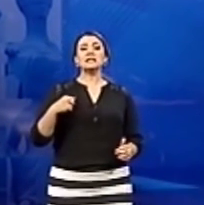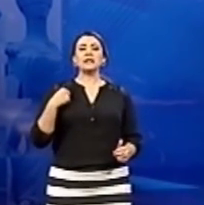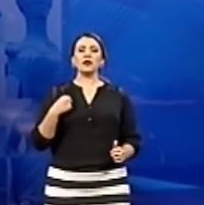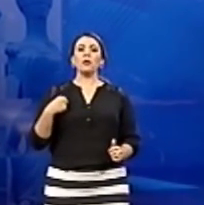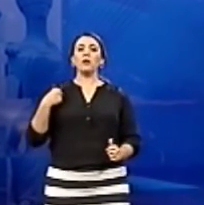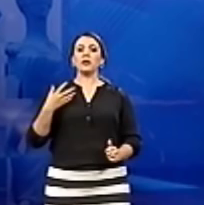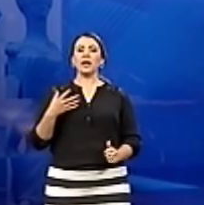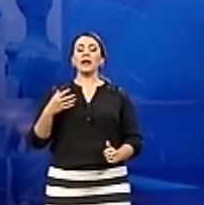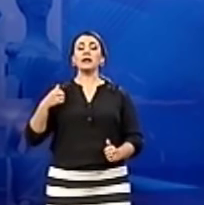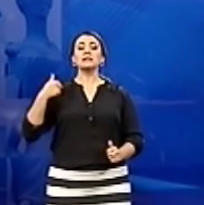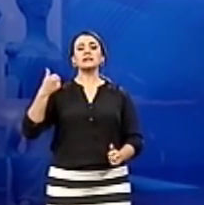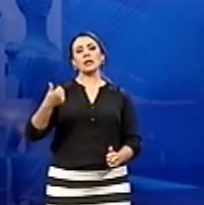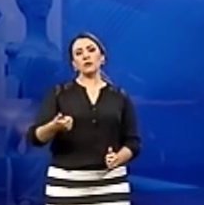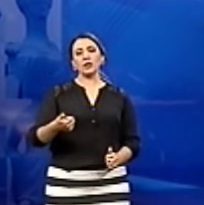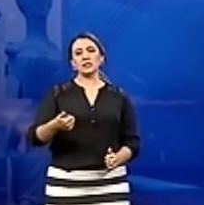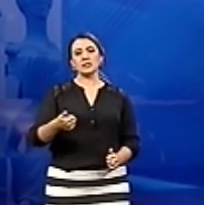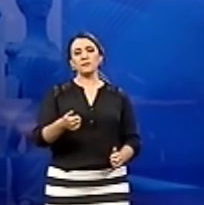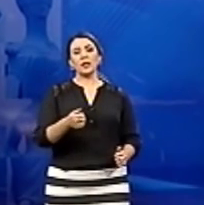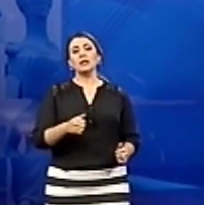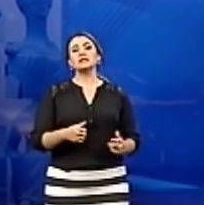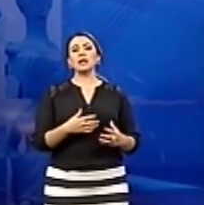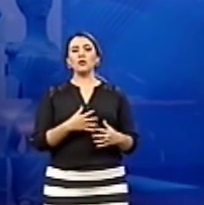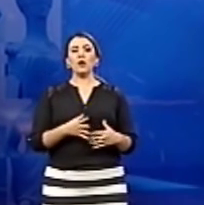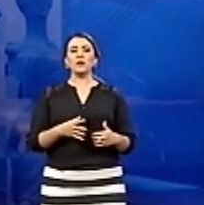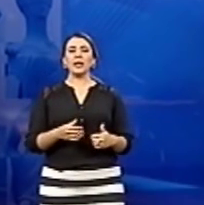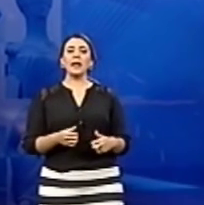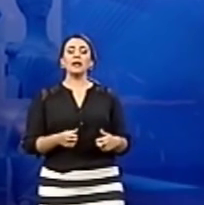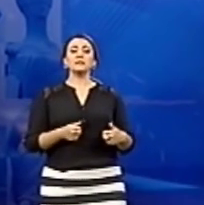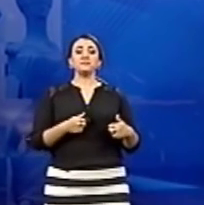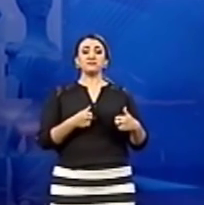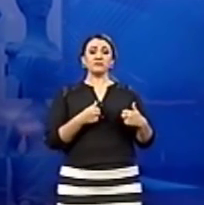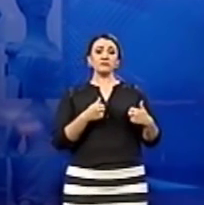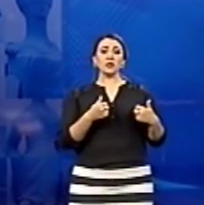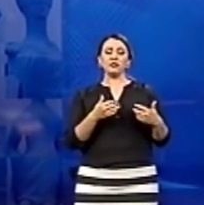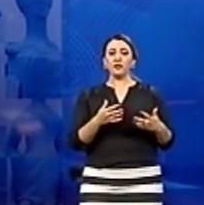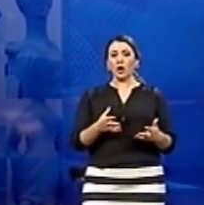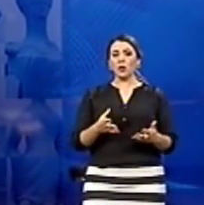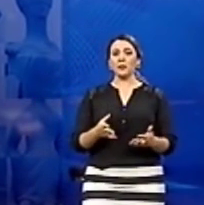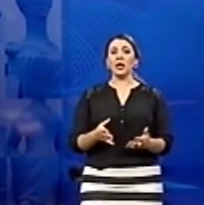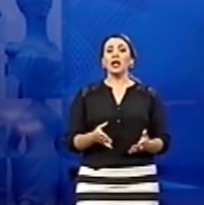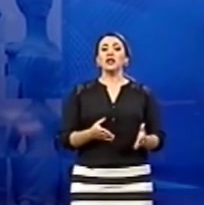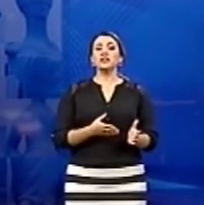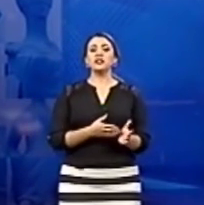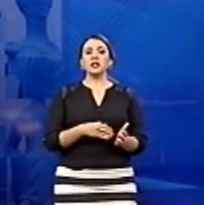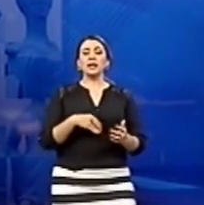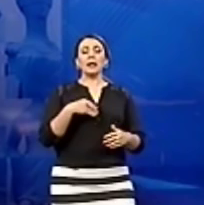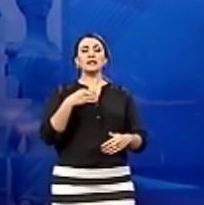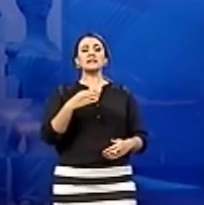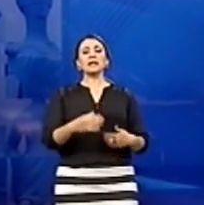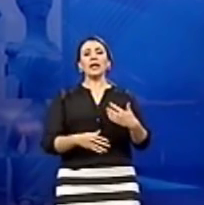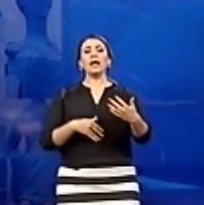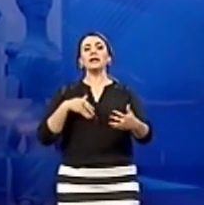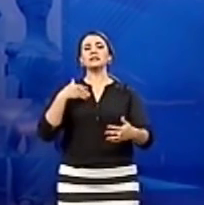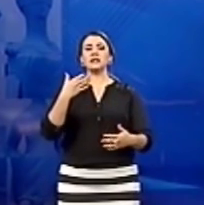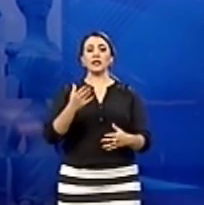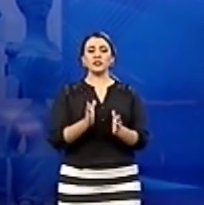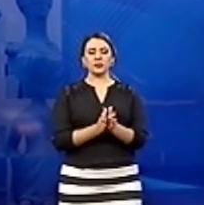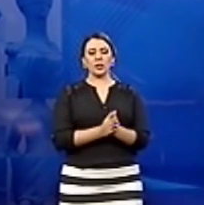sem qualquer segurança, sem qualquer forma de se reinserir, de ter